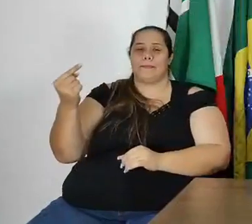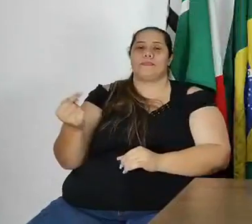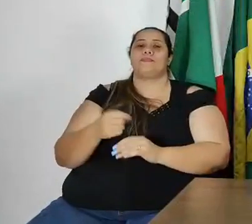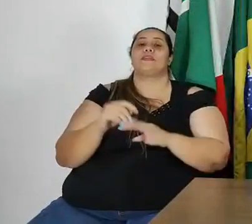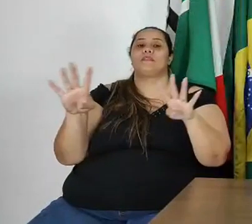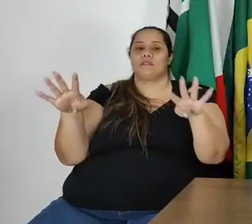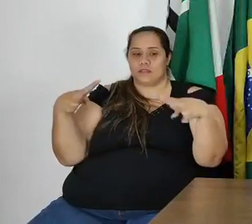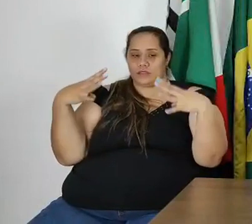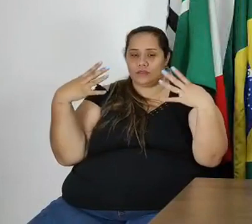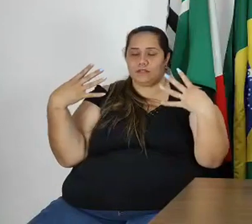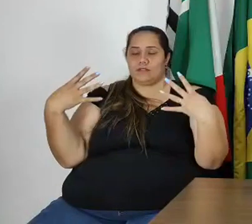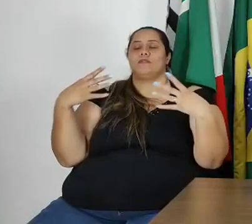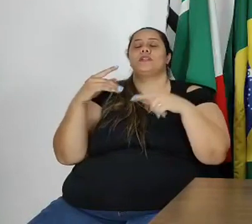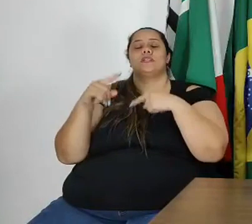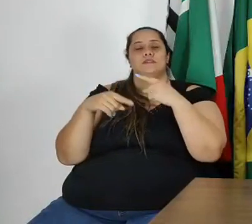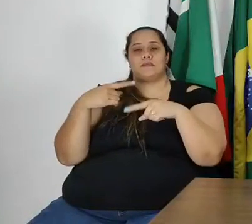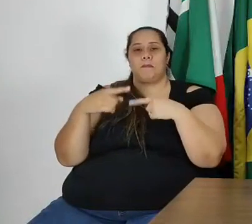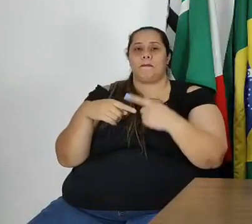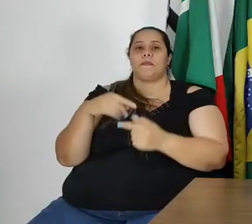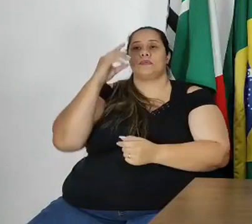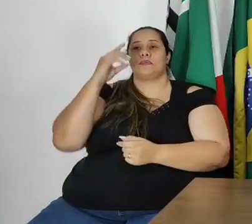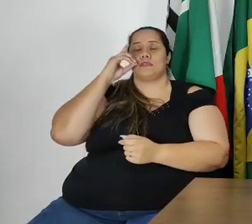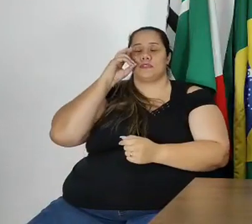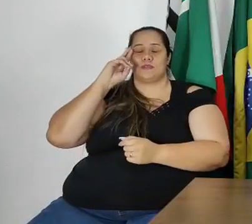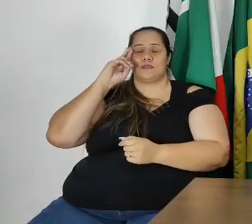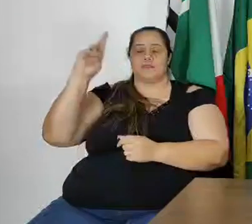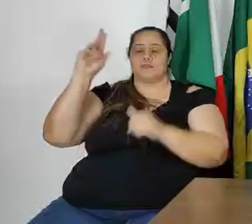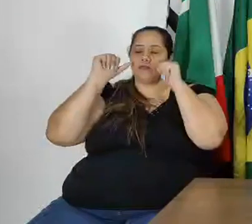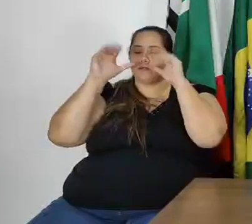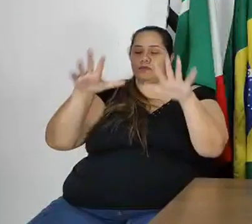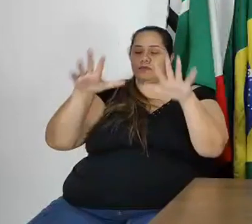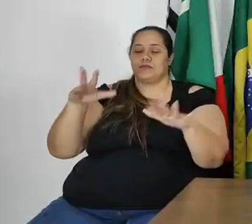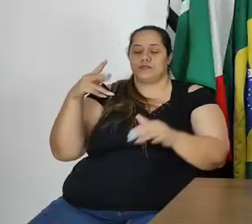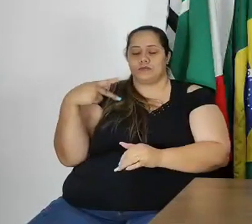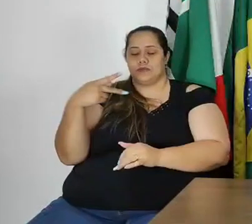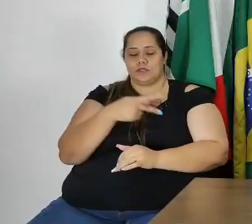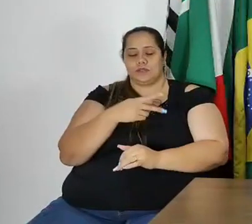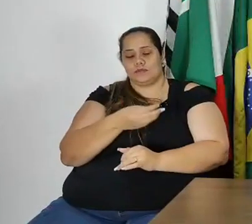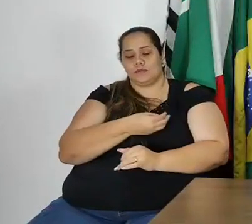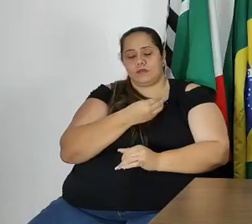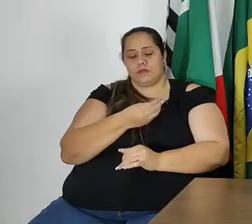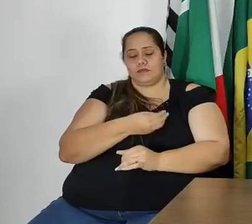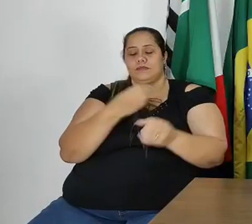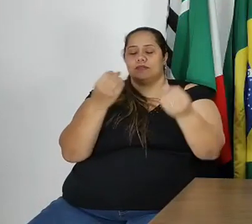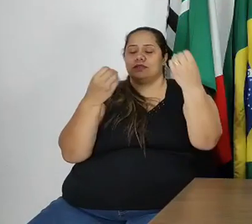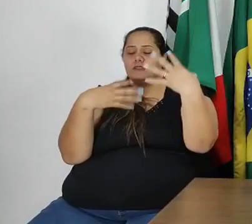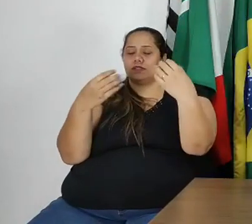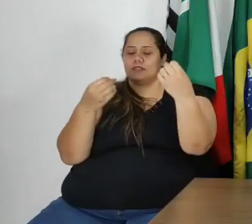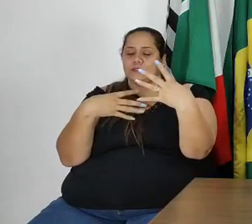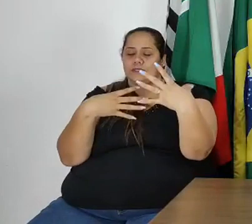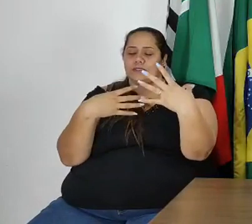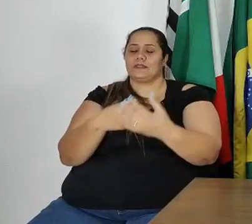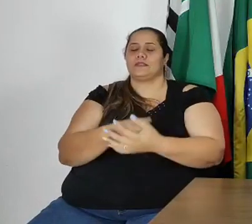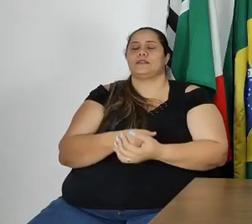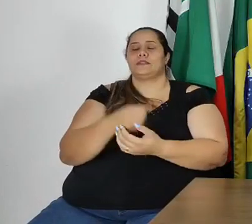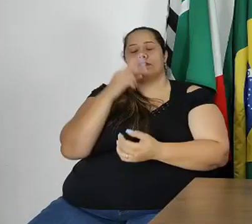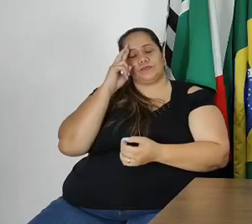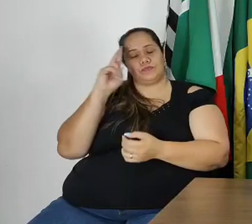assistir também essa live, que o Senhor abençoe a vida do pastor pelos ensinamentos, que o